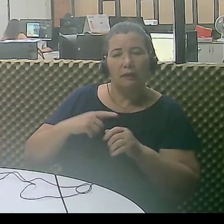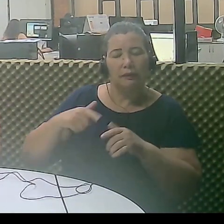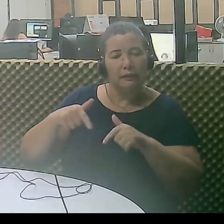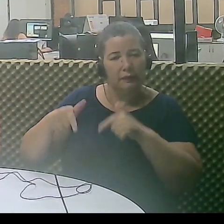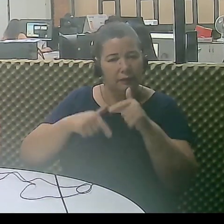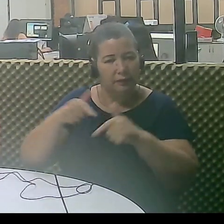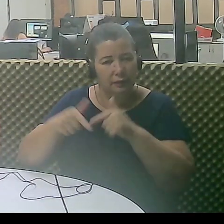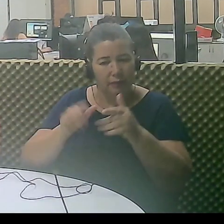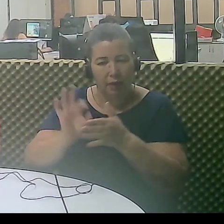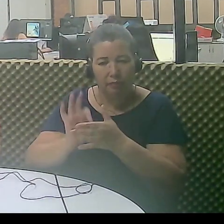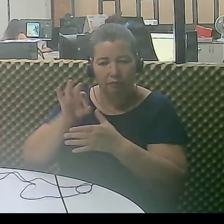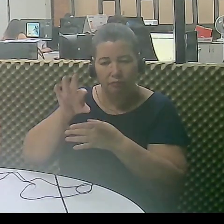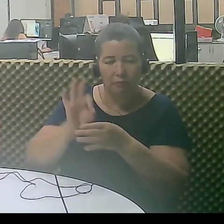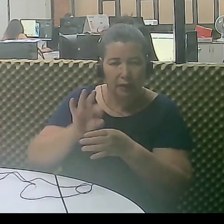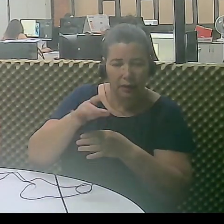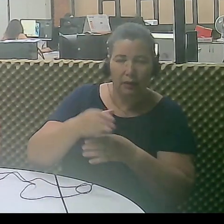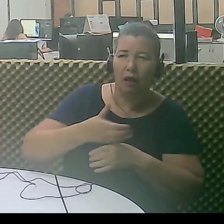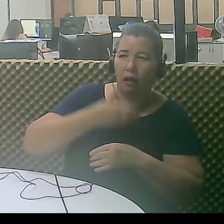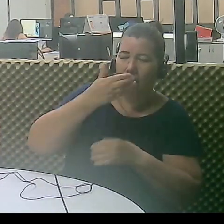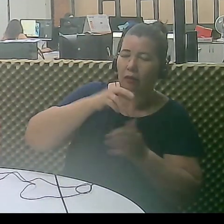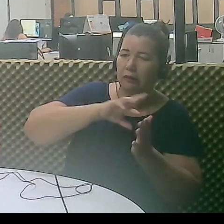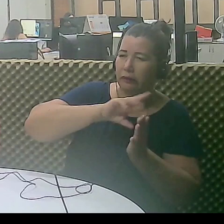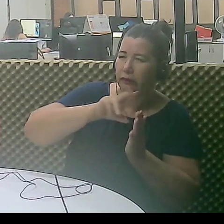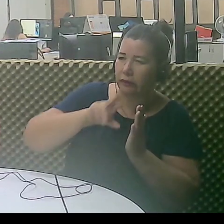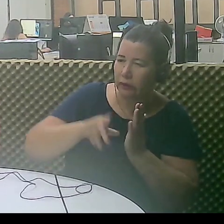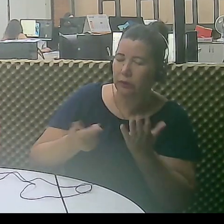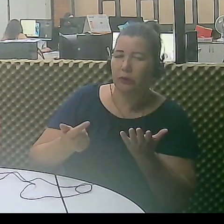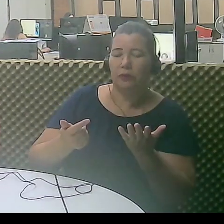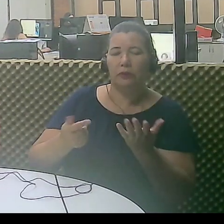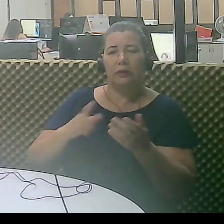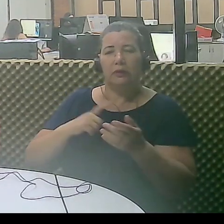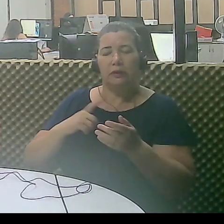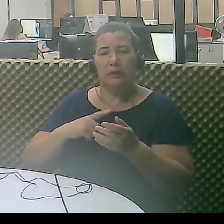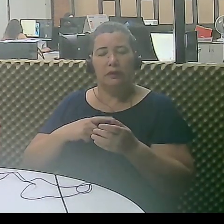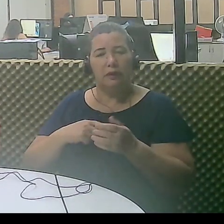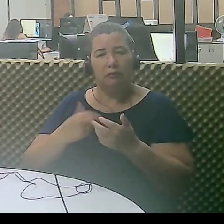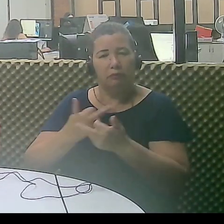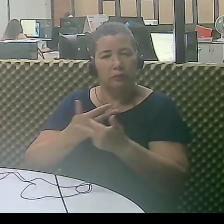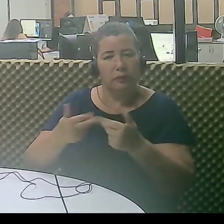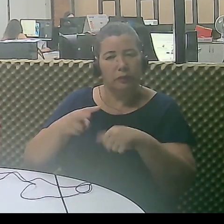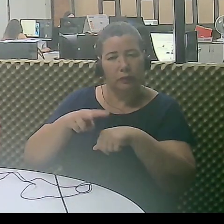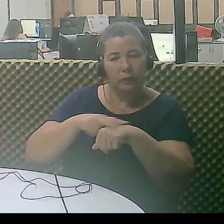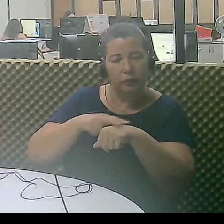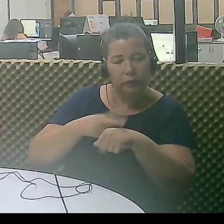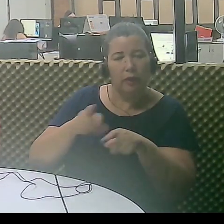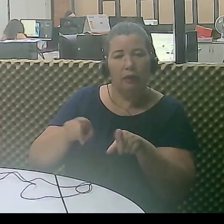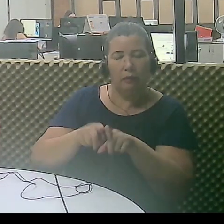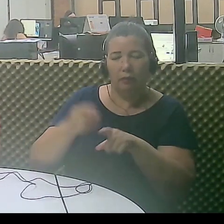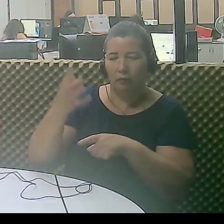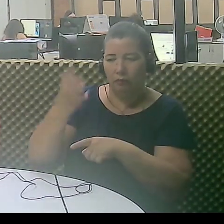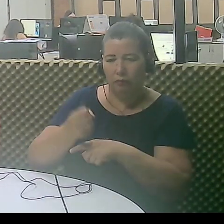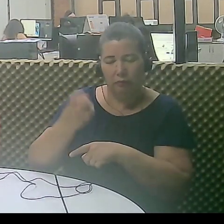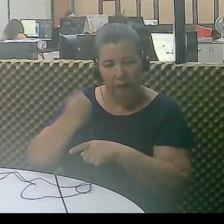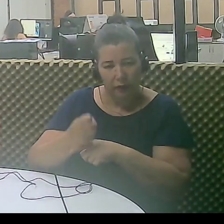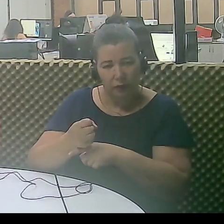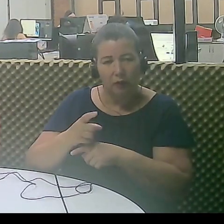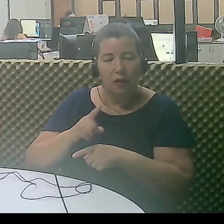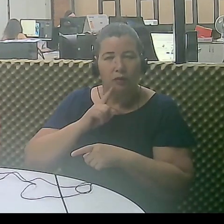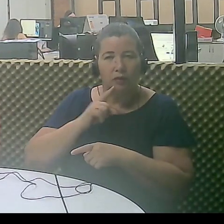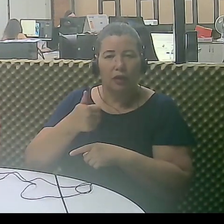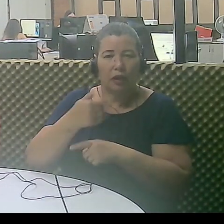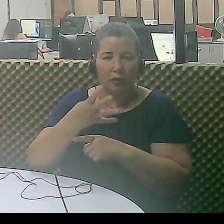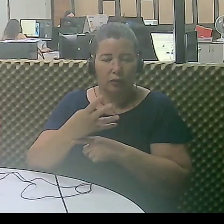fruticultura, olericultura e pastagem. As inscrições seguem até às 18 horas do dia 14 de novembro. Já a seleção